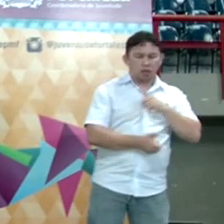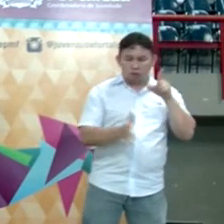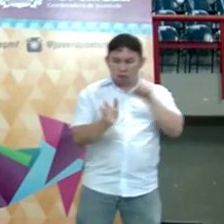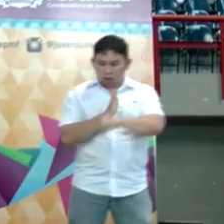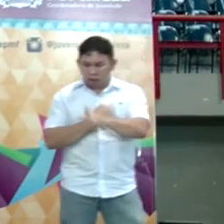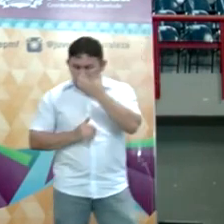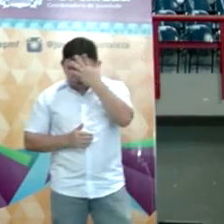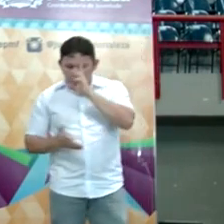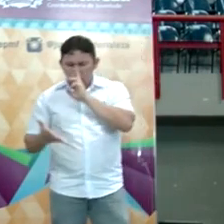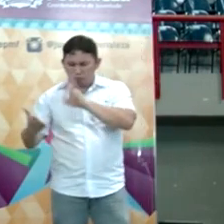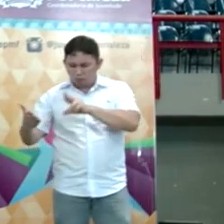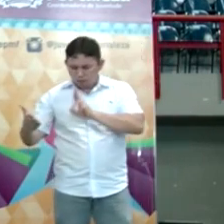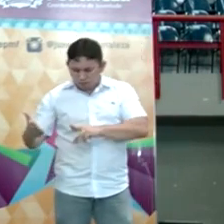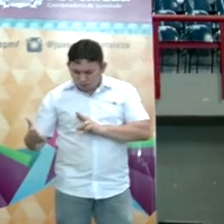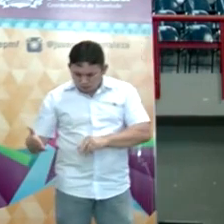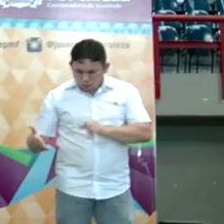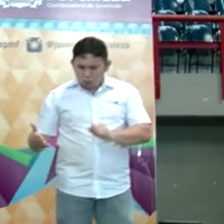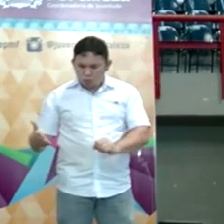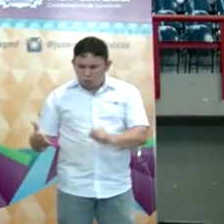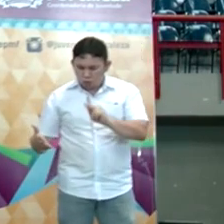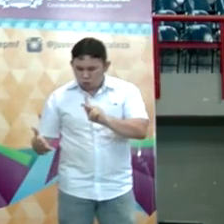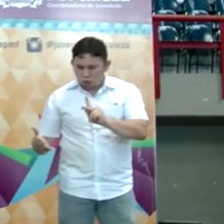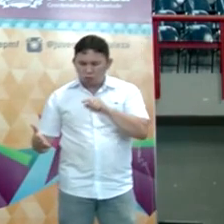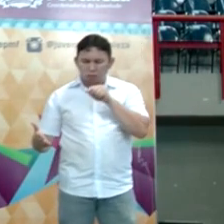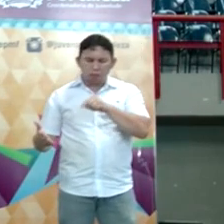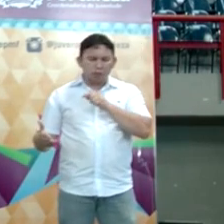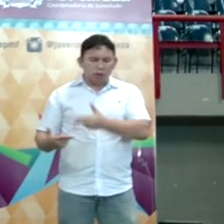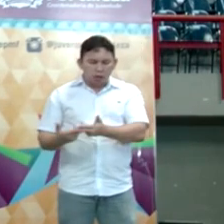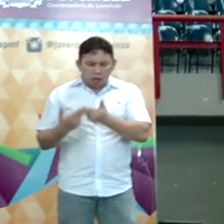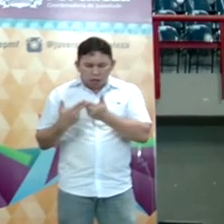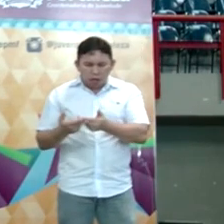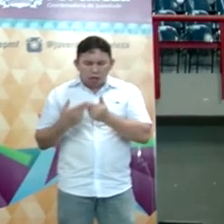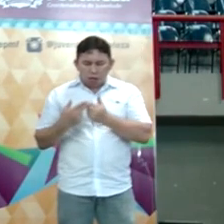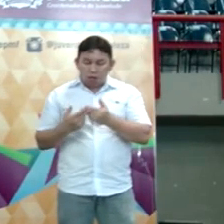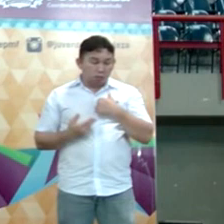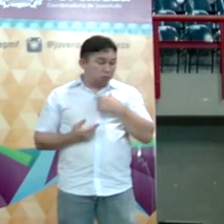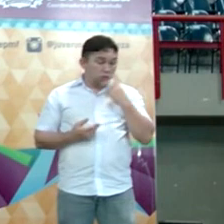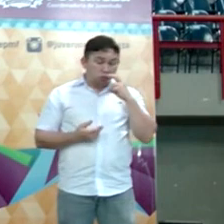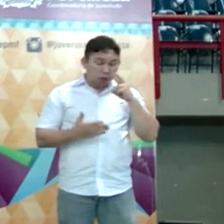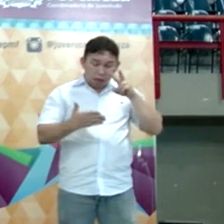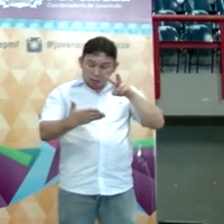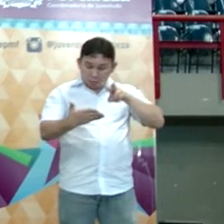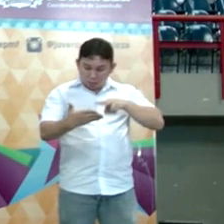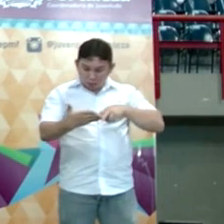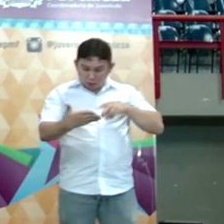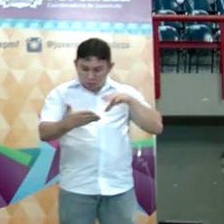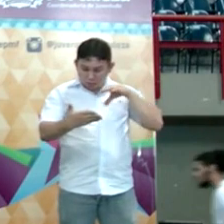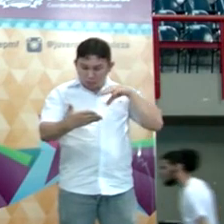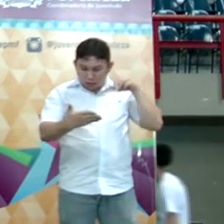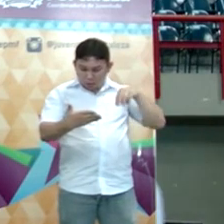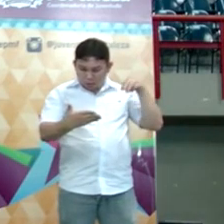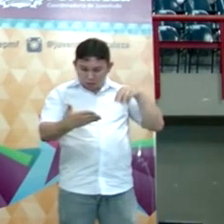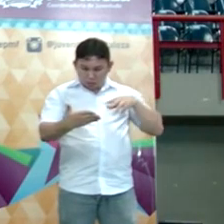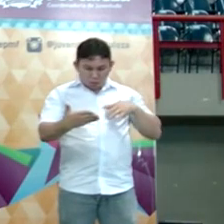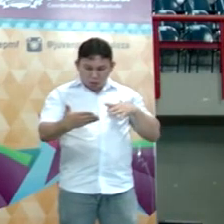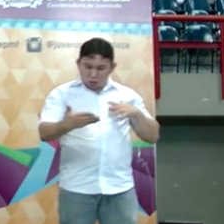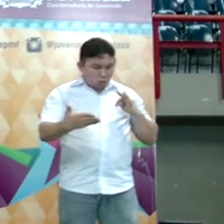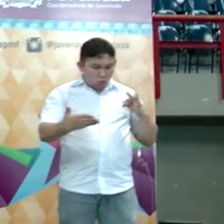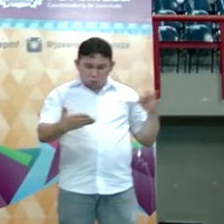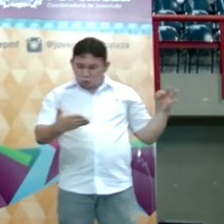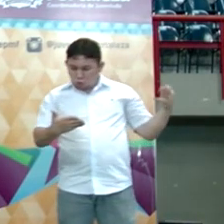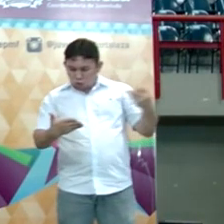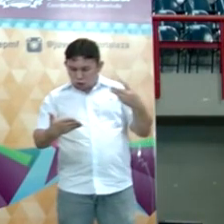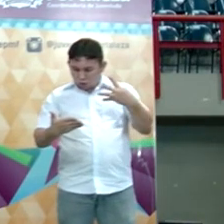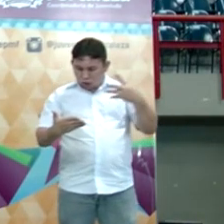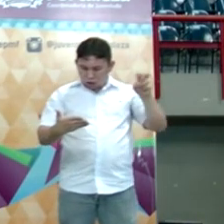vocês várias vezes? Perde um pouquinho de tempo, tem paciência, dá uma olhada geral na prova de matemática. Depois que você der uma